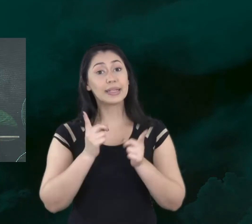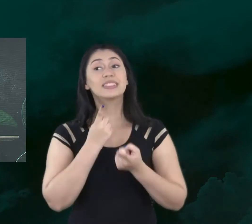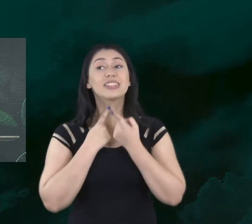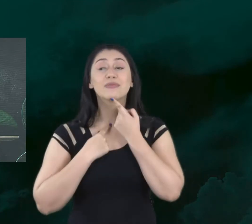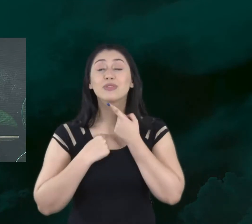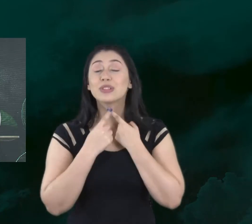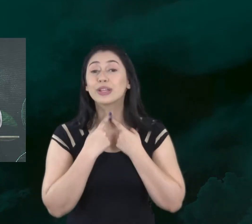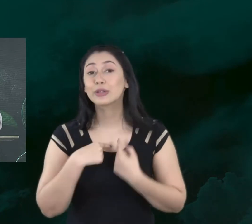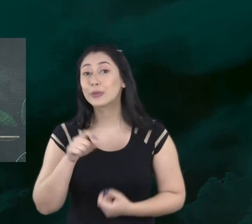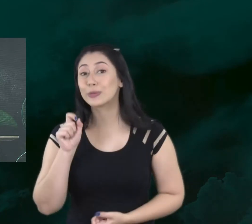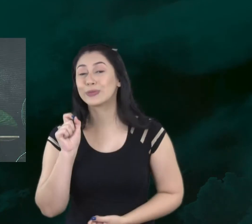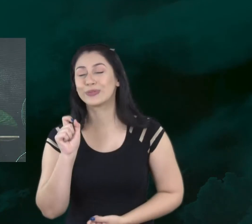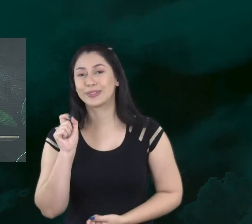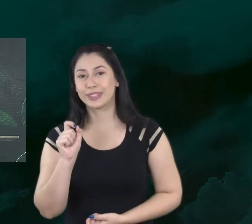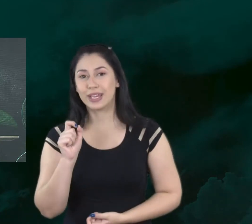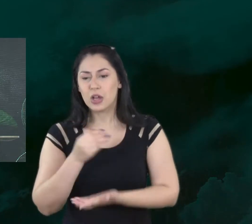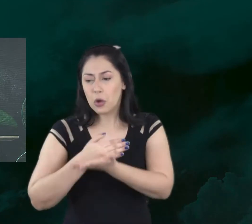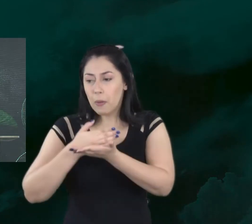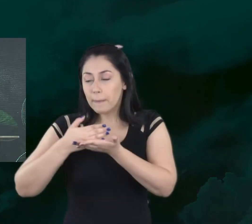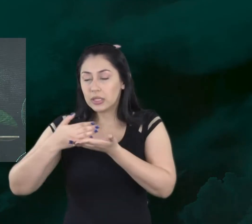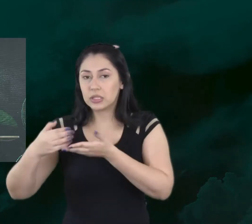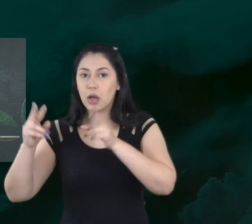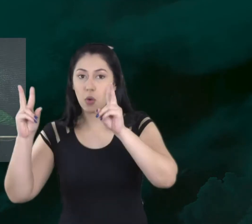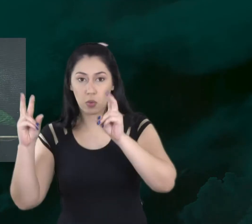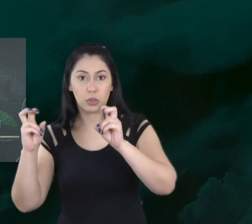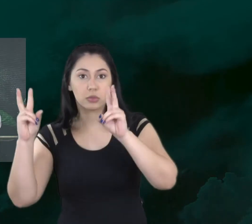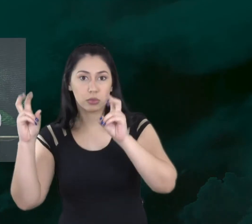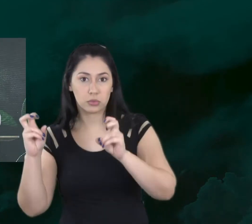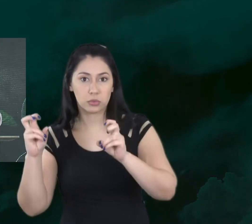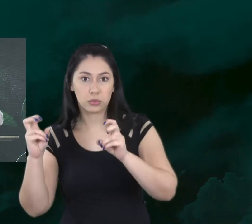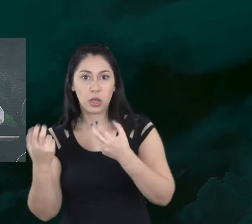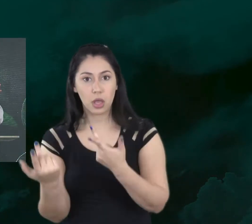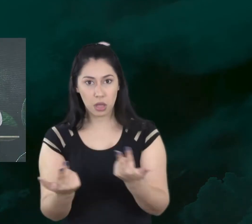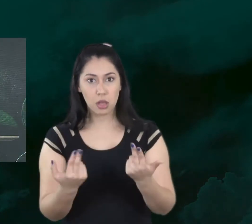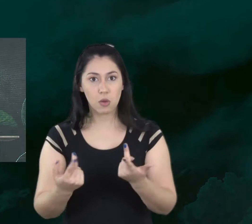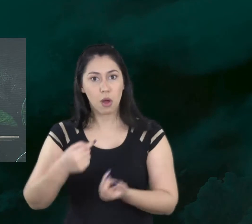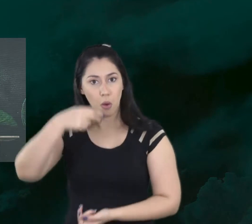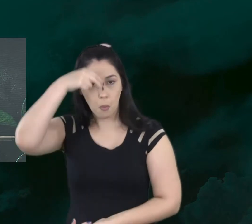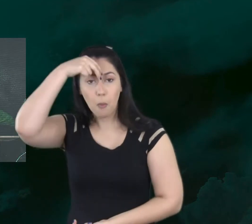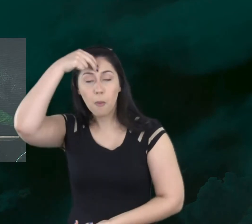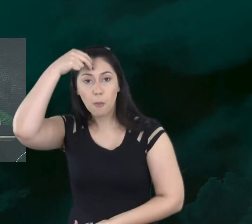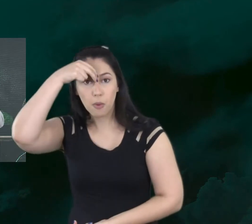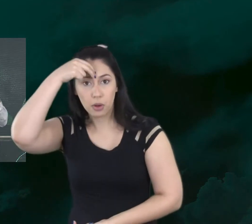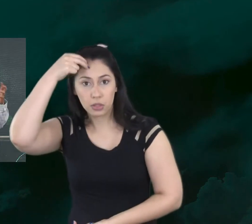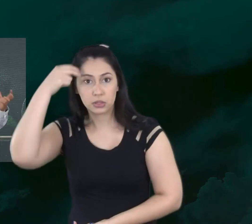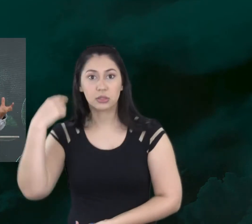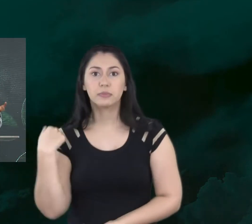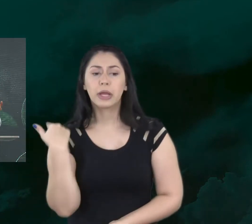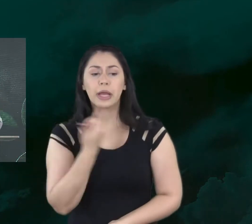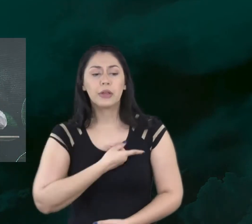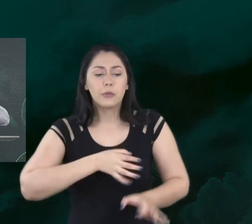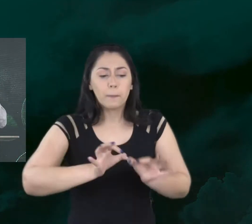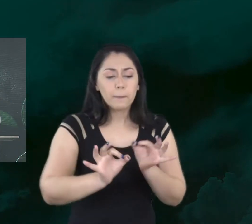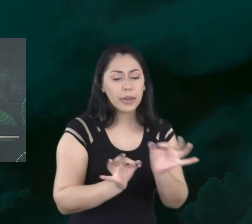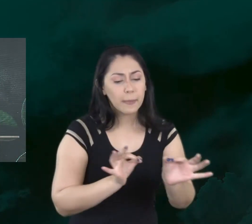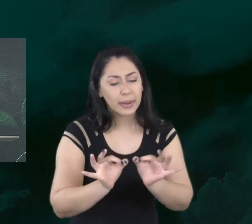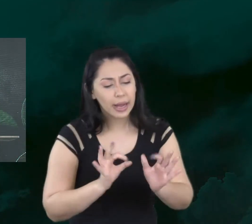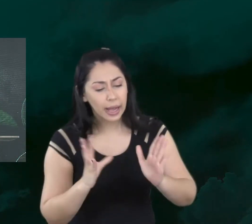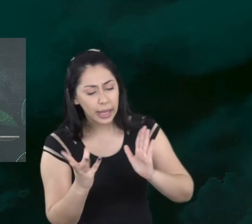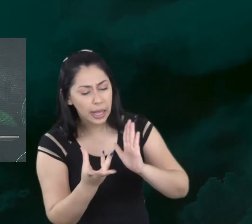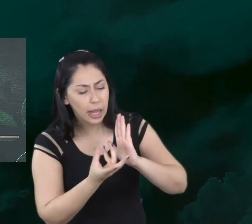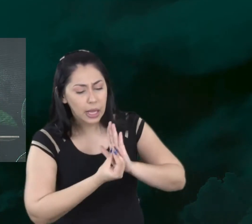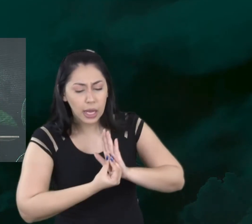era já entrar no assunto em que o irmão Esdras entrou, para a gente preparar a igreja, preparar